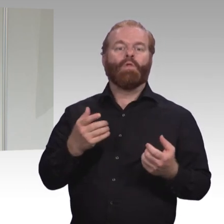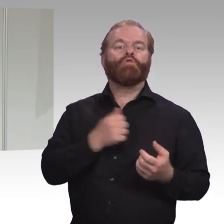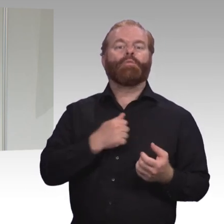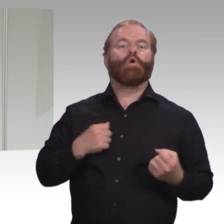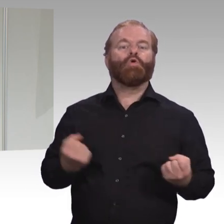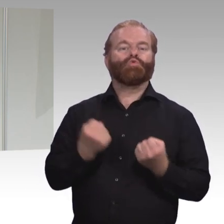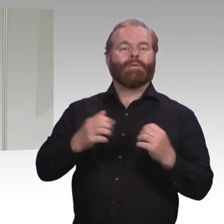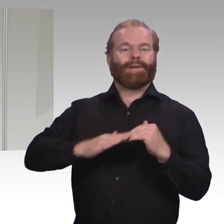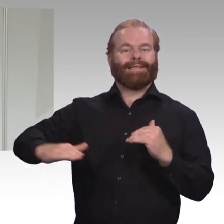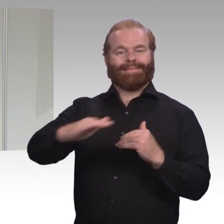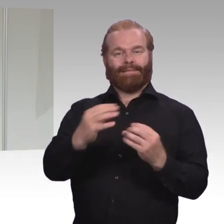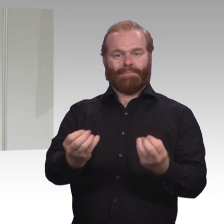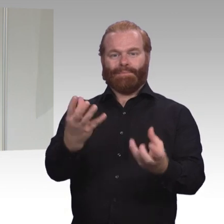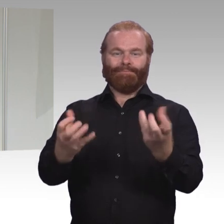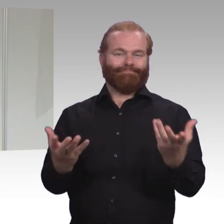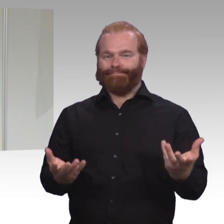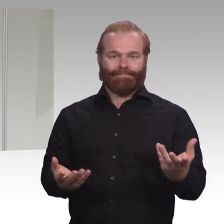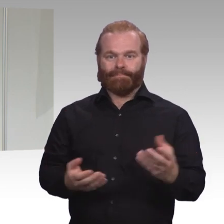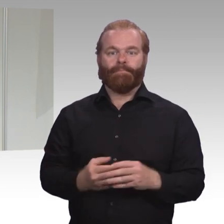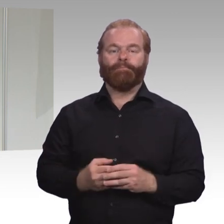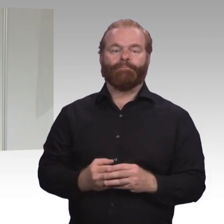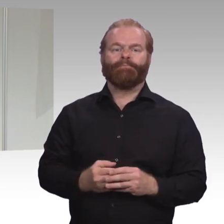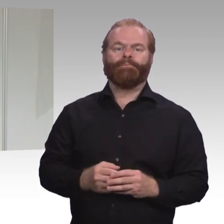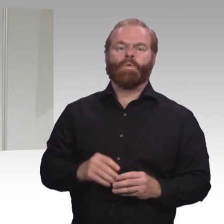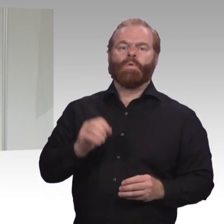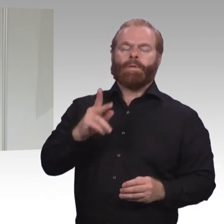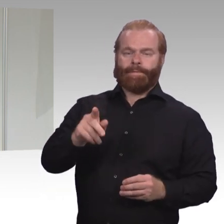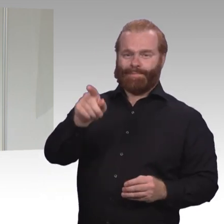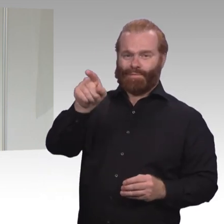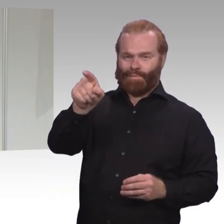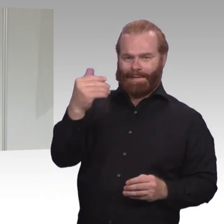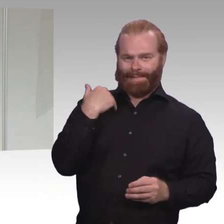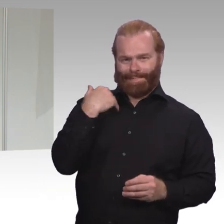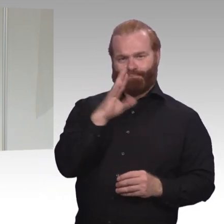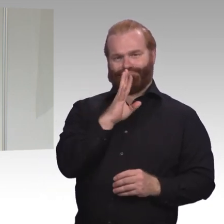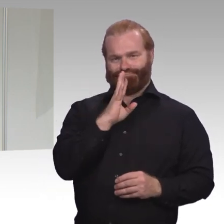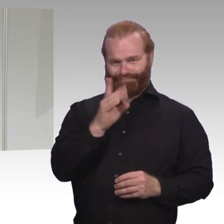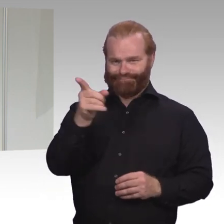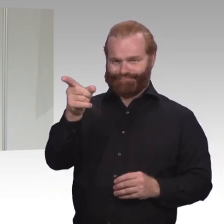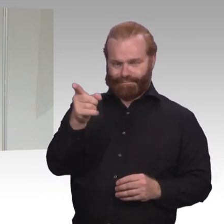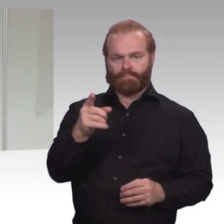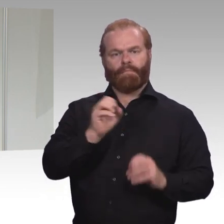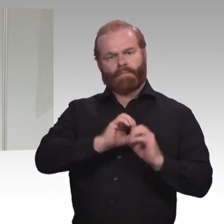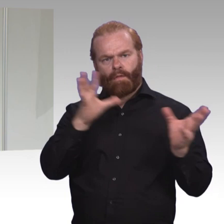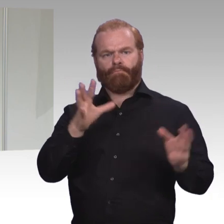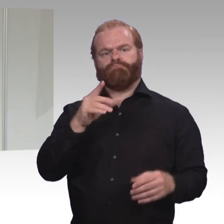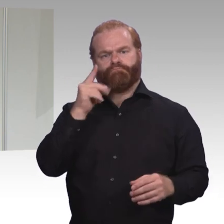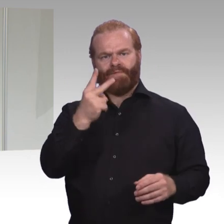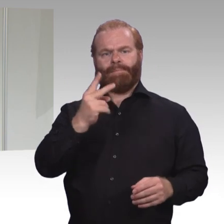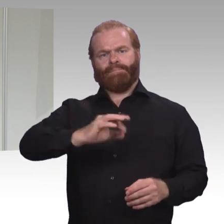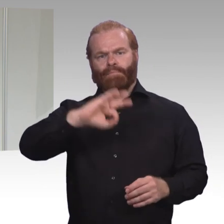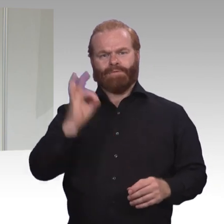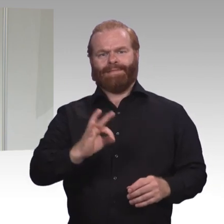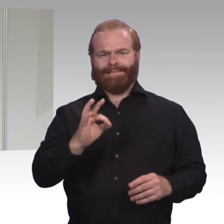Ihr Generalsekretär. Wer der Bundesrepublik unterstellt, eine Marionette von US-Präsident Trump zu sein,